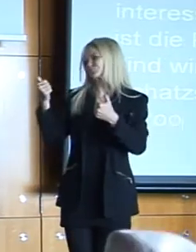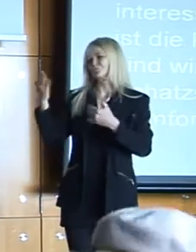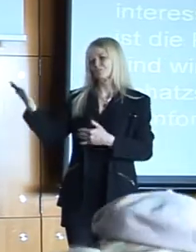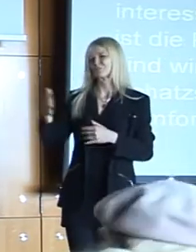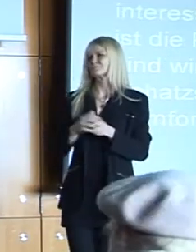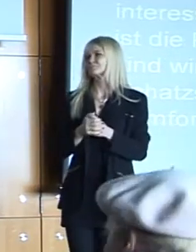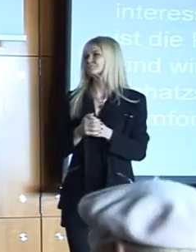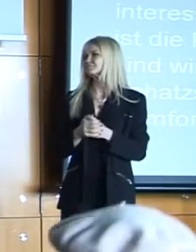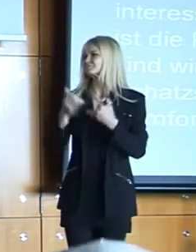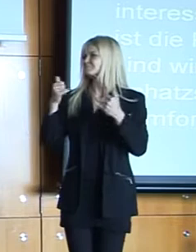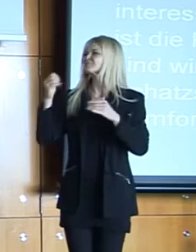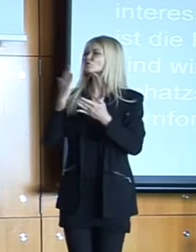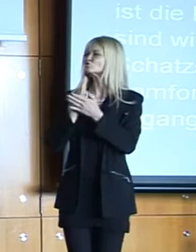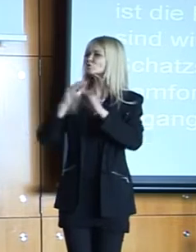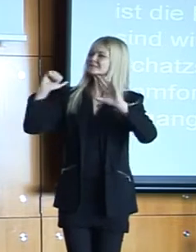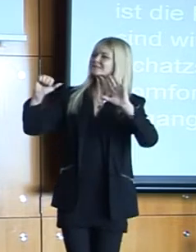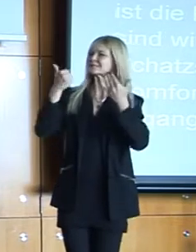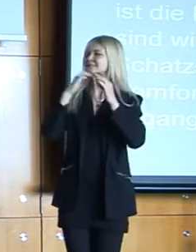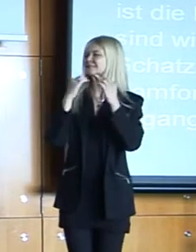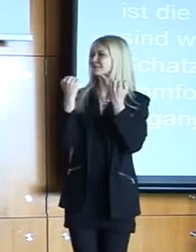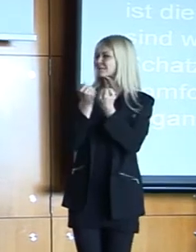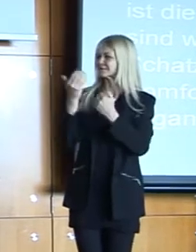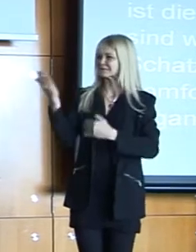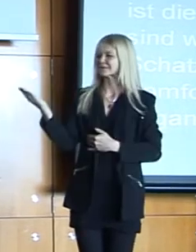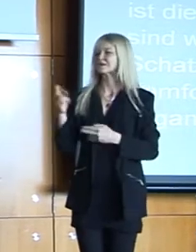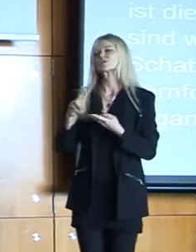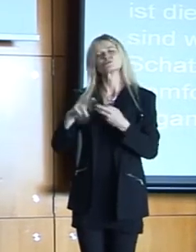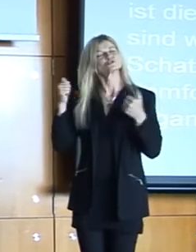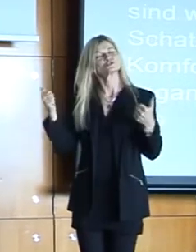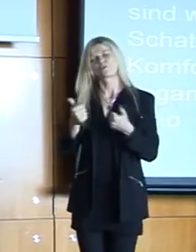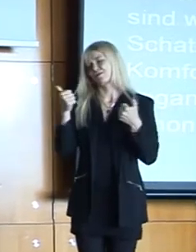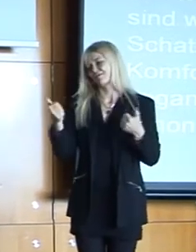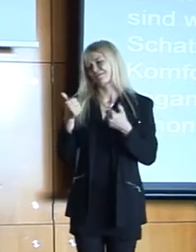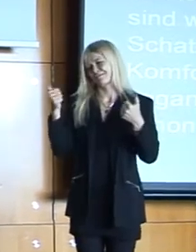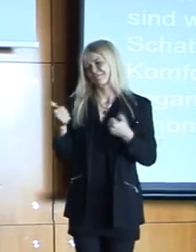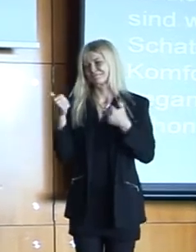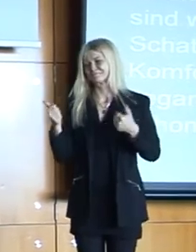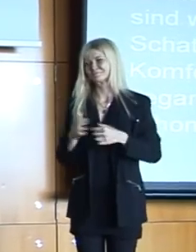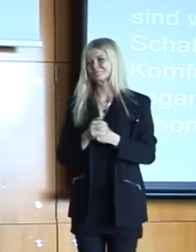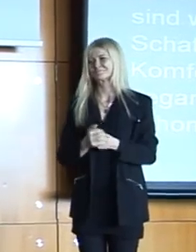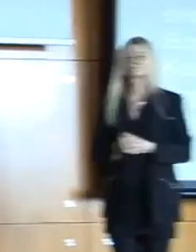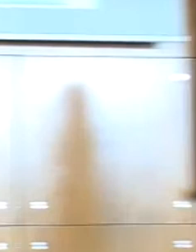im sechsten Semester. Und toll, ja.